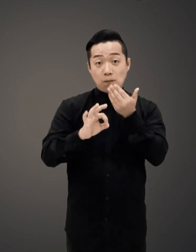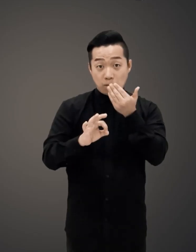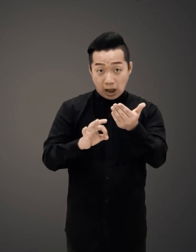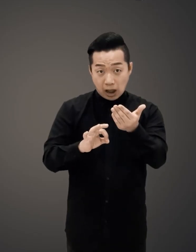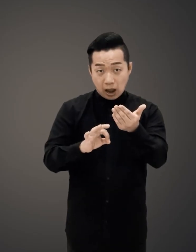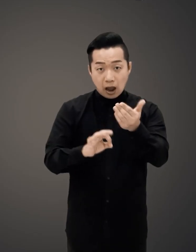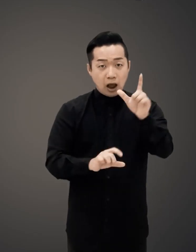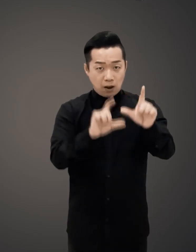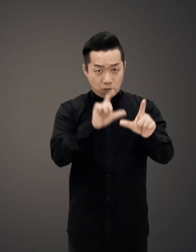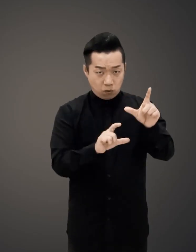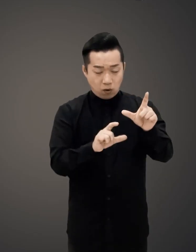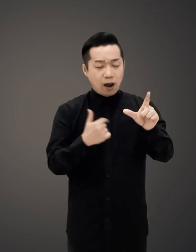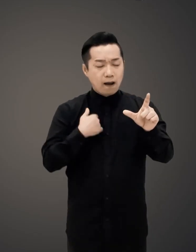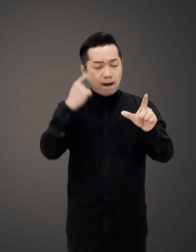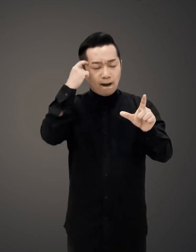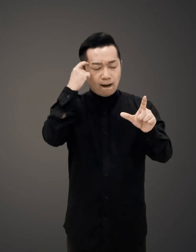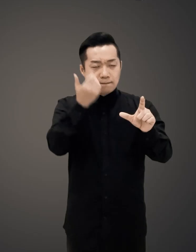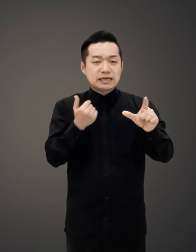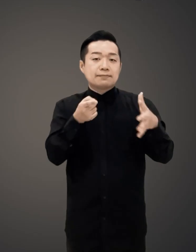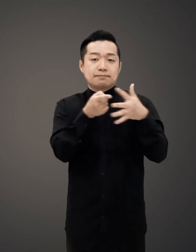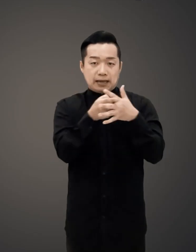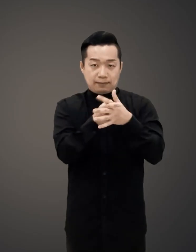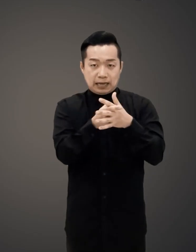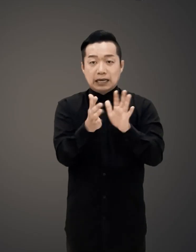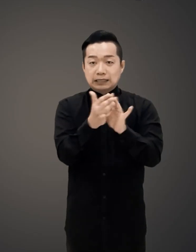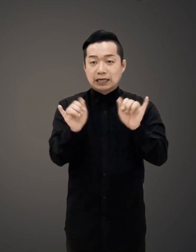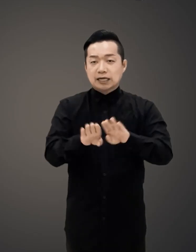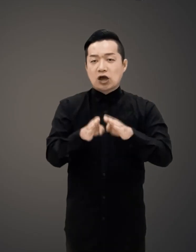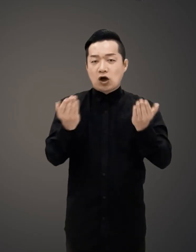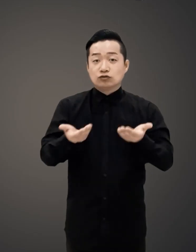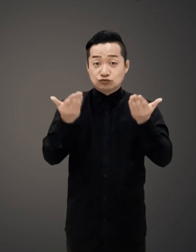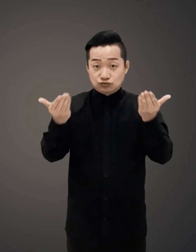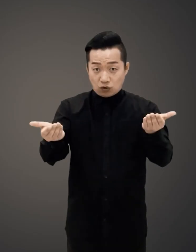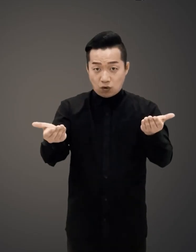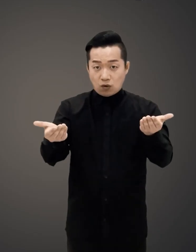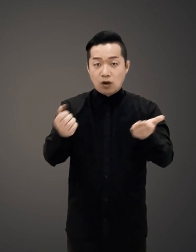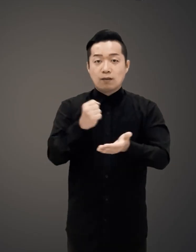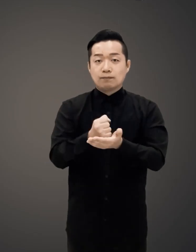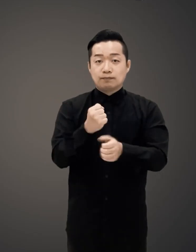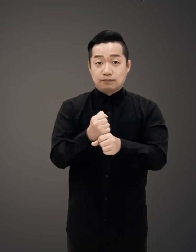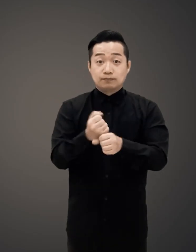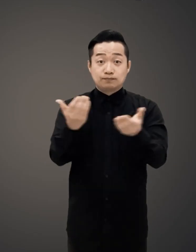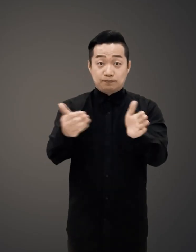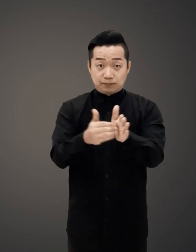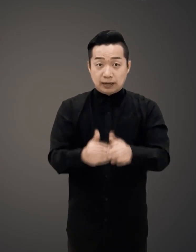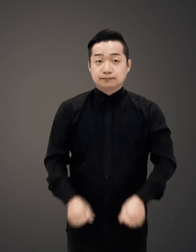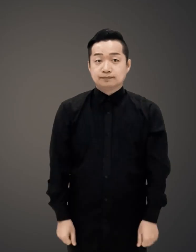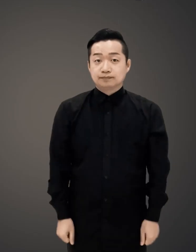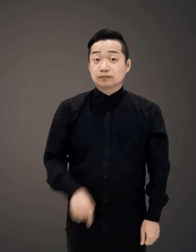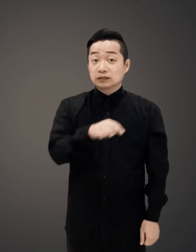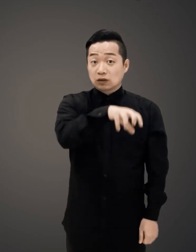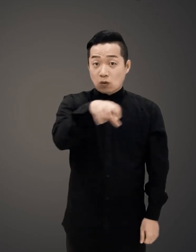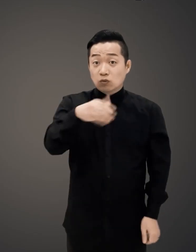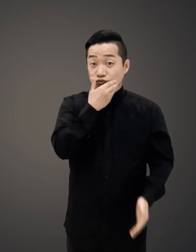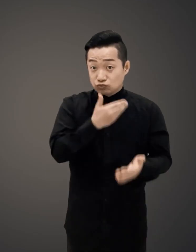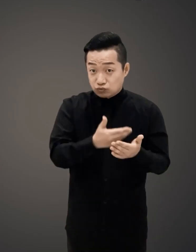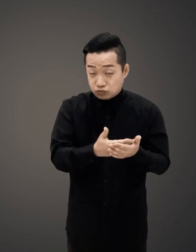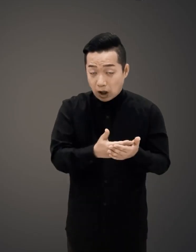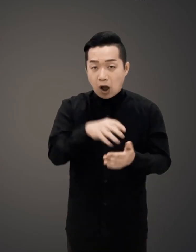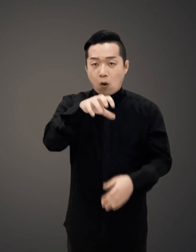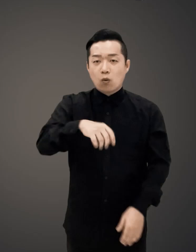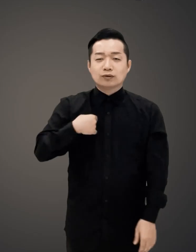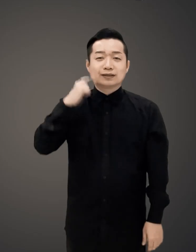그 행태를 충분히 예측을 하고 사람들한테 열린 공간으로 활용하게 만들어줬기 때문이거든요. 이런 공간들이 되게